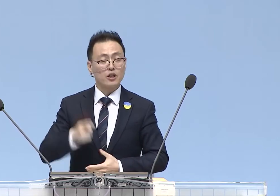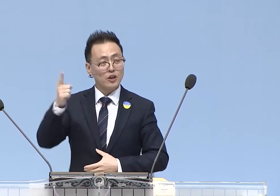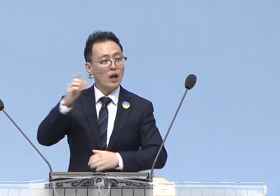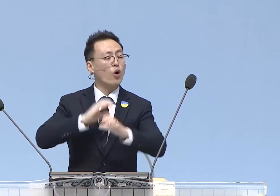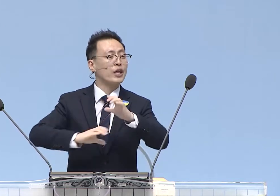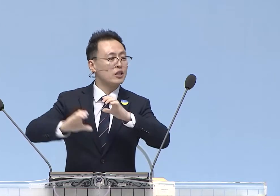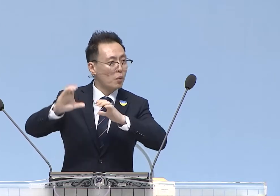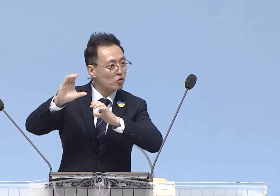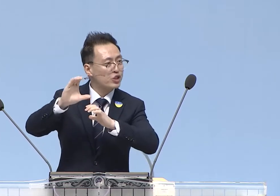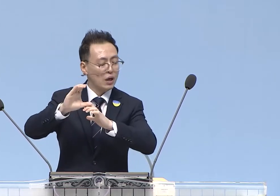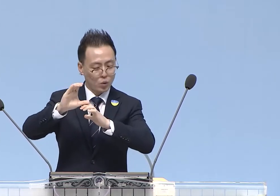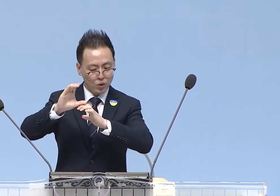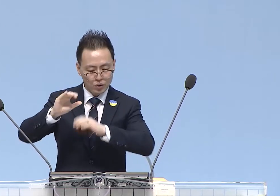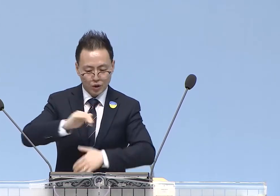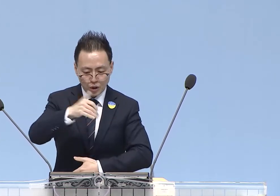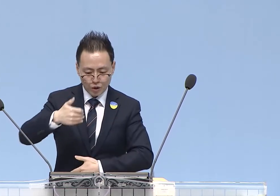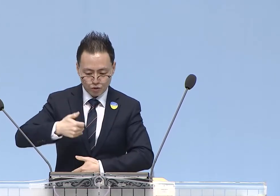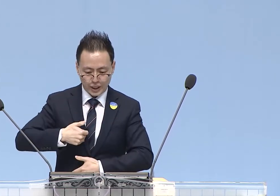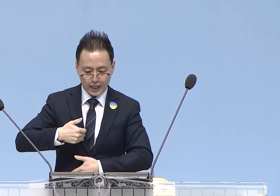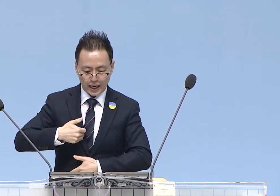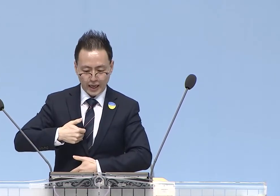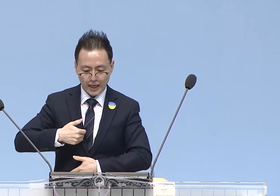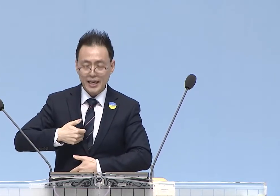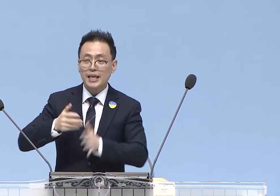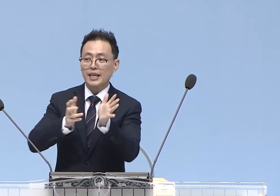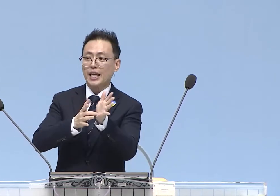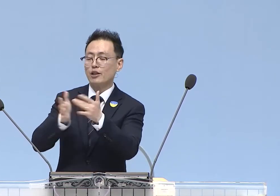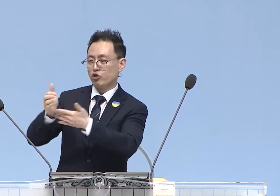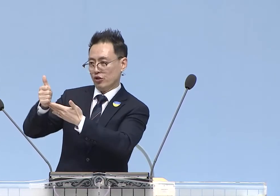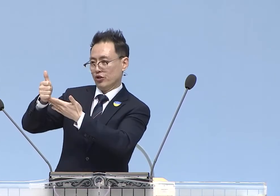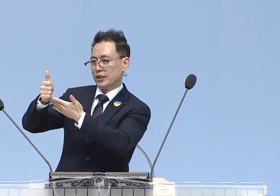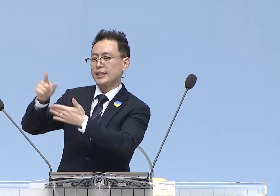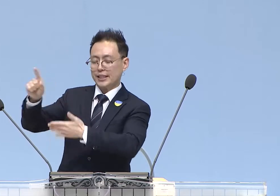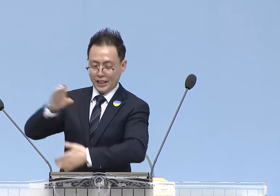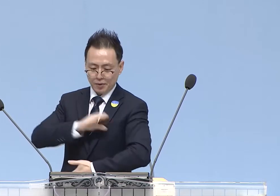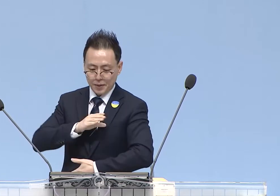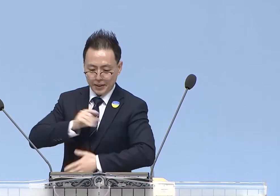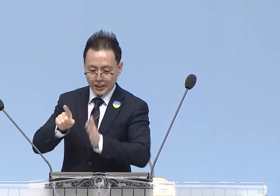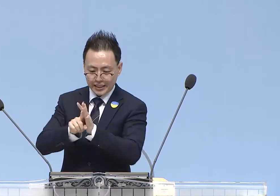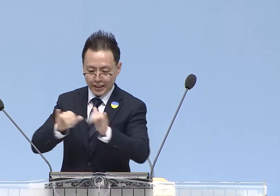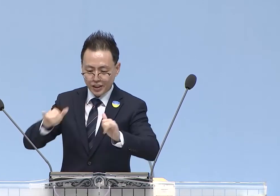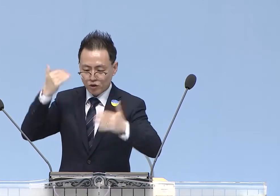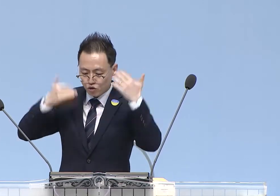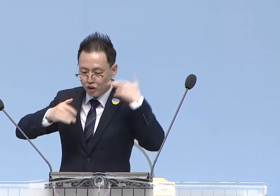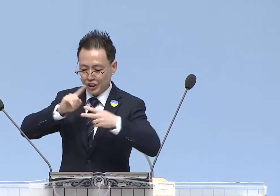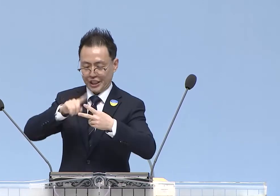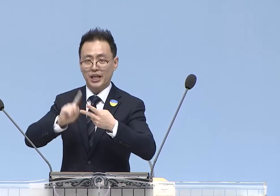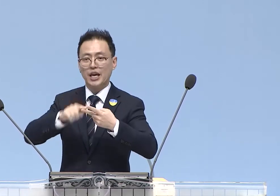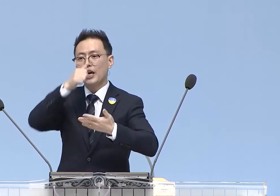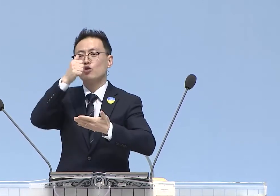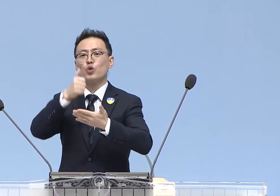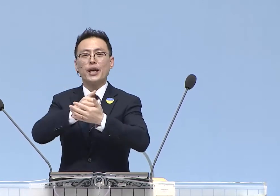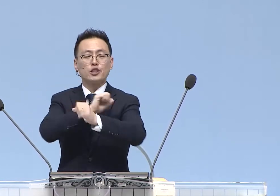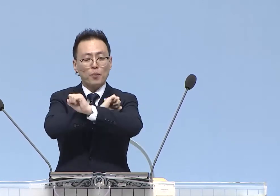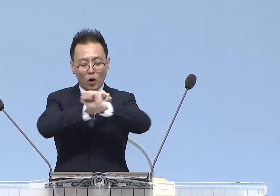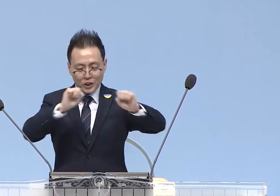그러나 거기에서 멈추지 않고 우리에게 예수, 그 이름을 믿는 자들은 누구든지 죄에서 벗어날